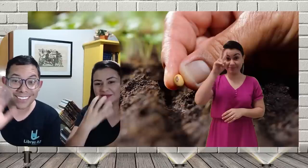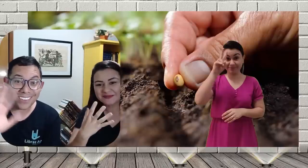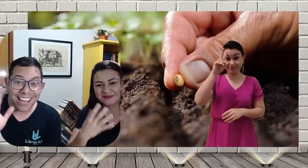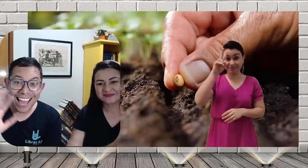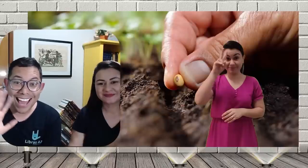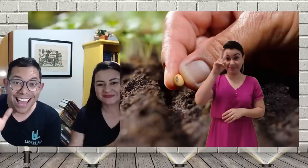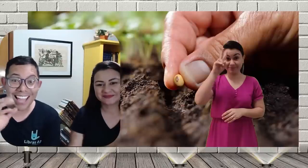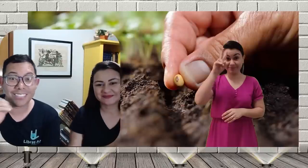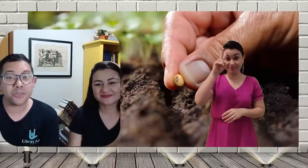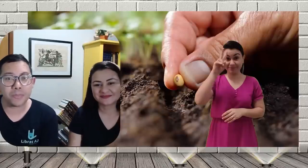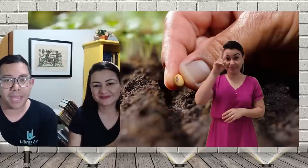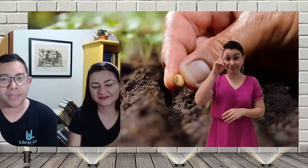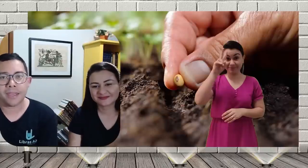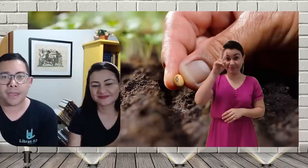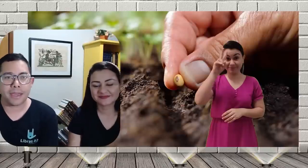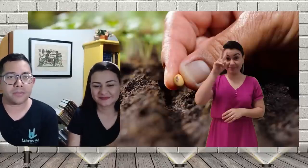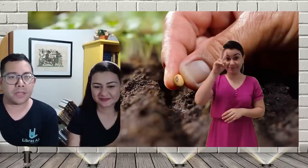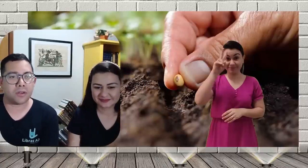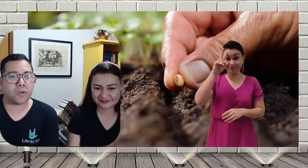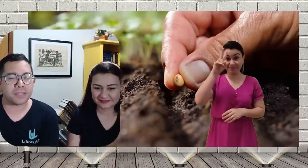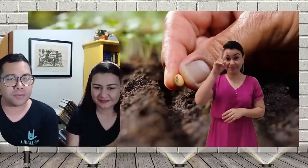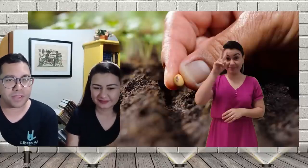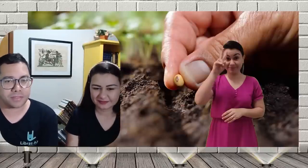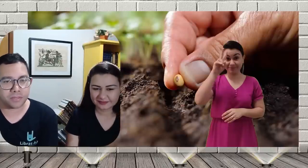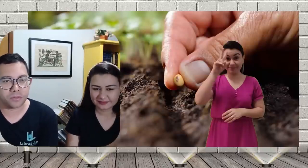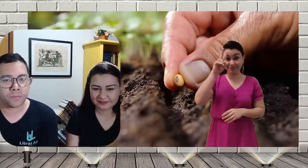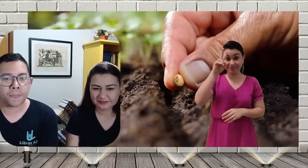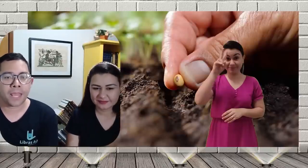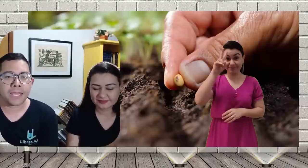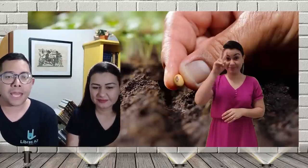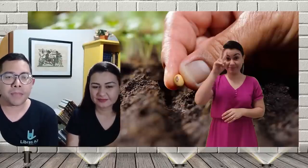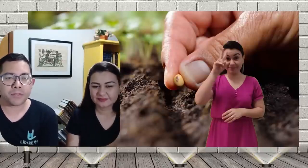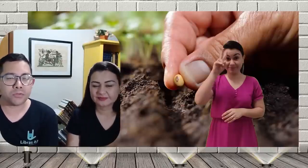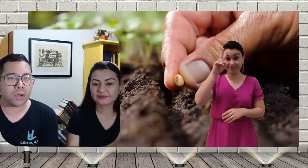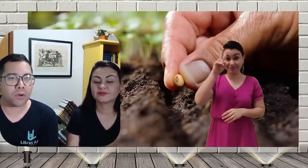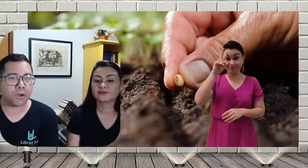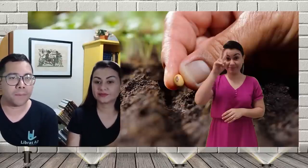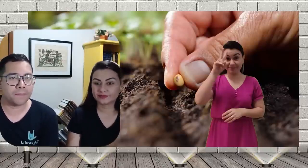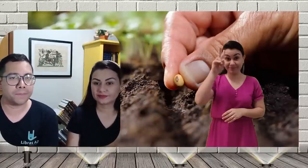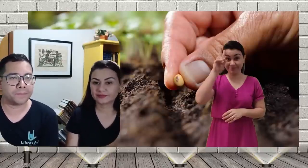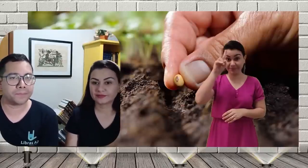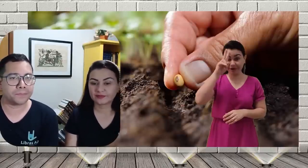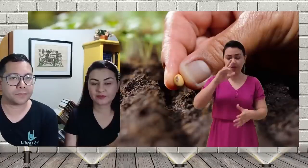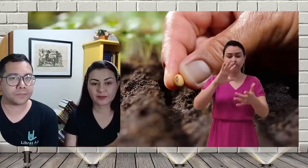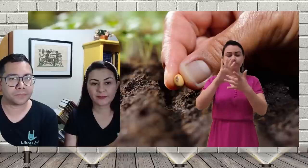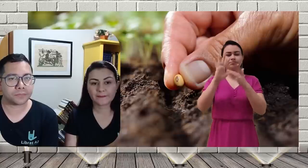Fala, olá, tudo bem? É isso que ela começa fazendo. E aí, pessoal, ó,